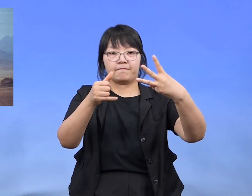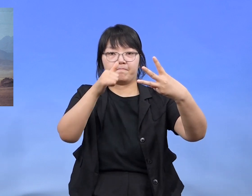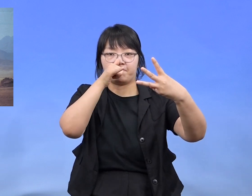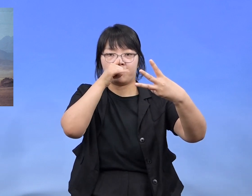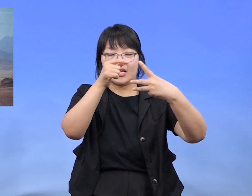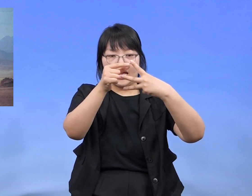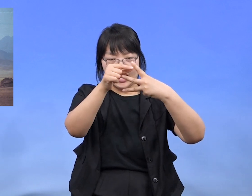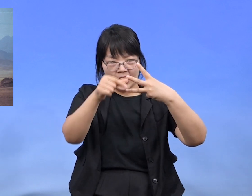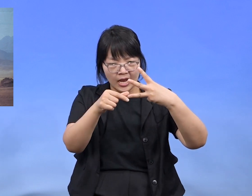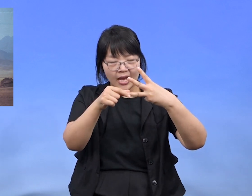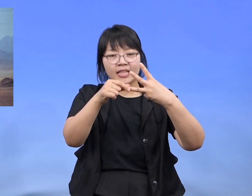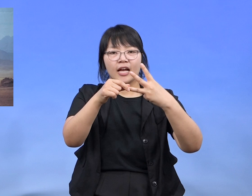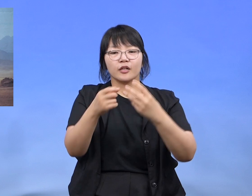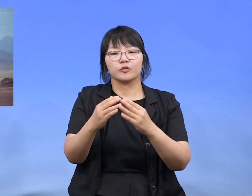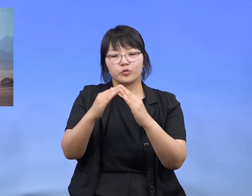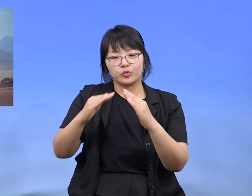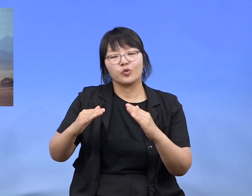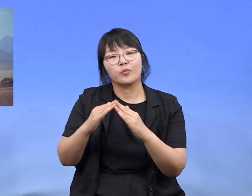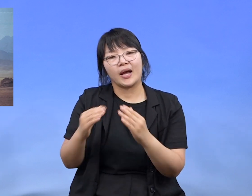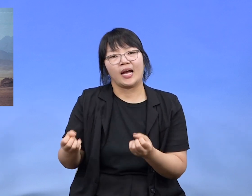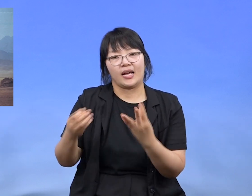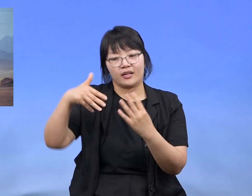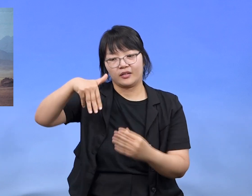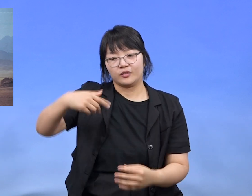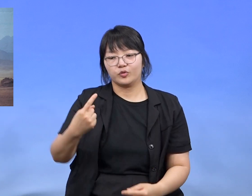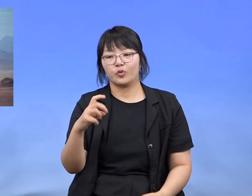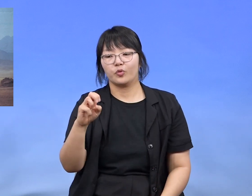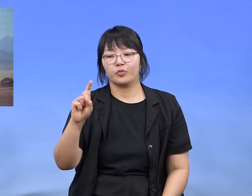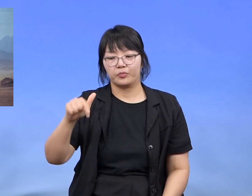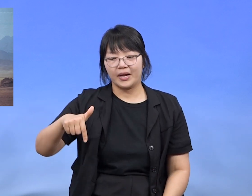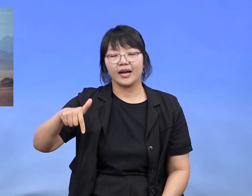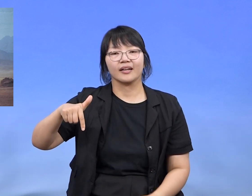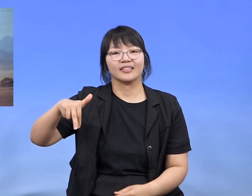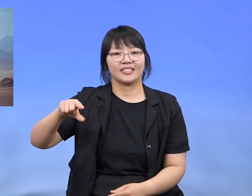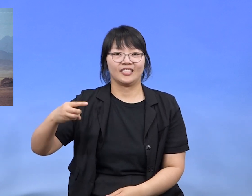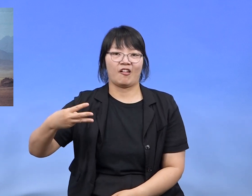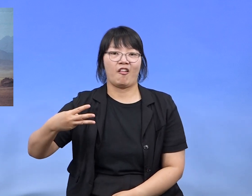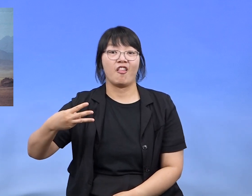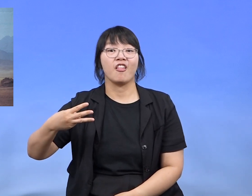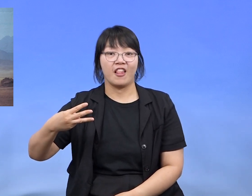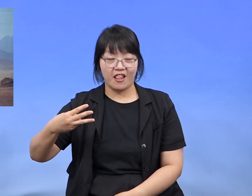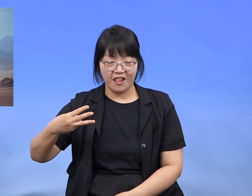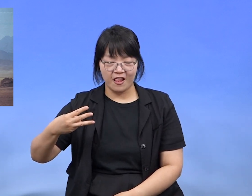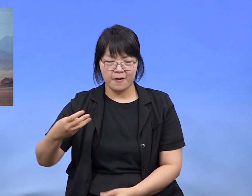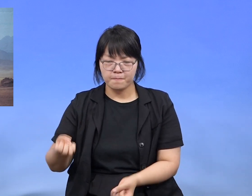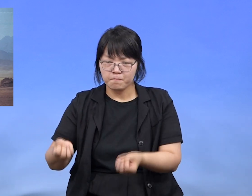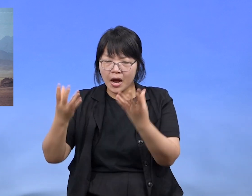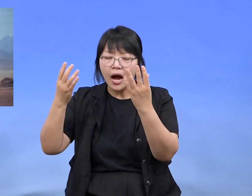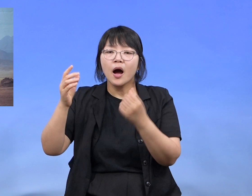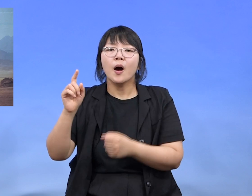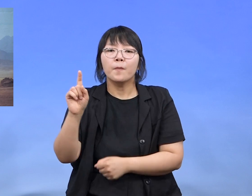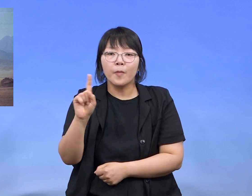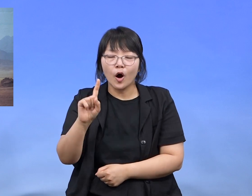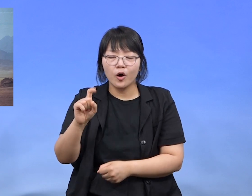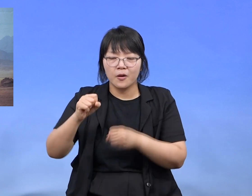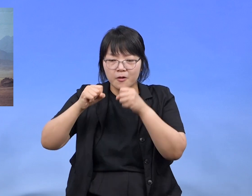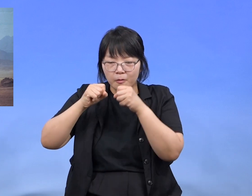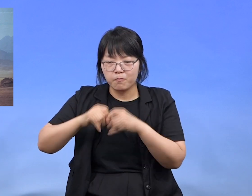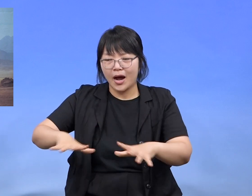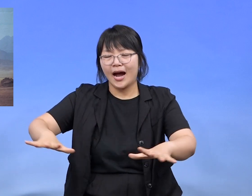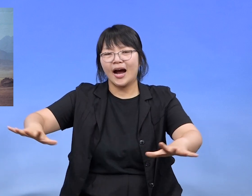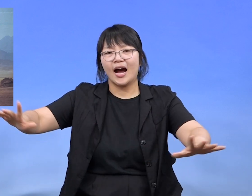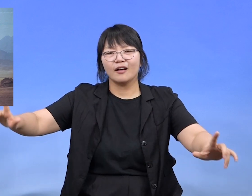하나가 초막절입니다. 자, 초막절이 되면 여러 나라에 흩어졌던 디아스포라의